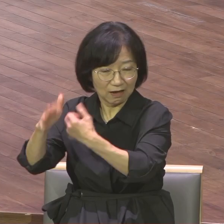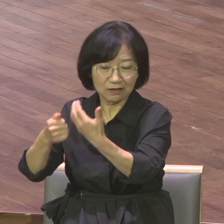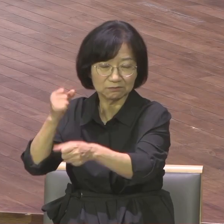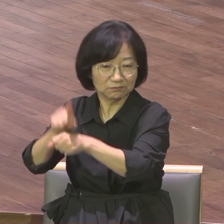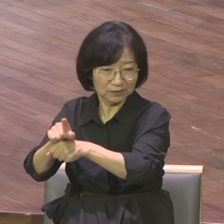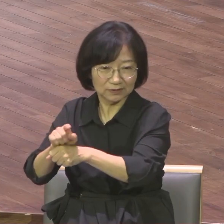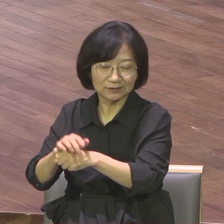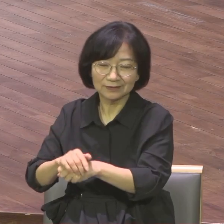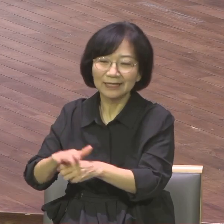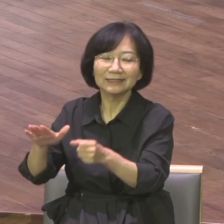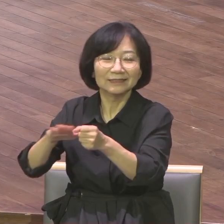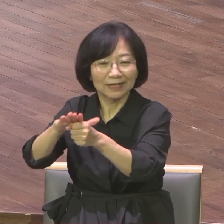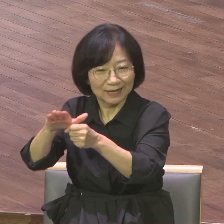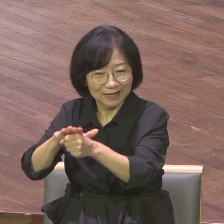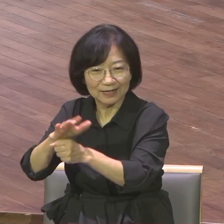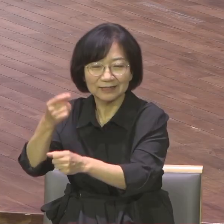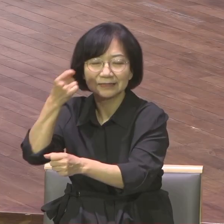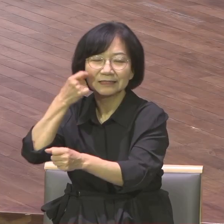속성, 하나님의 성품.